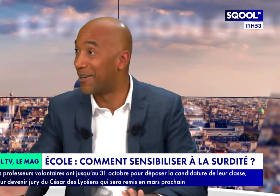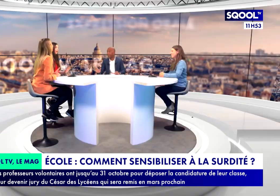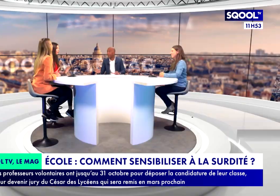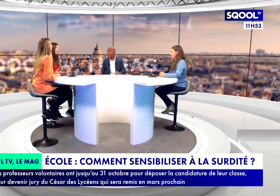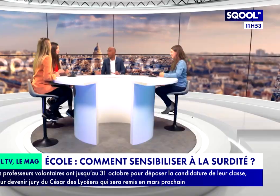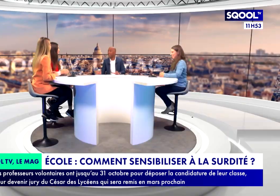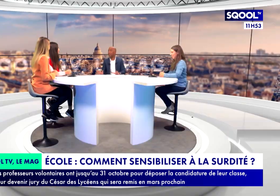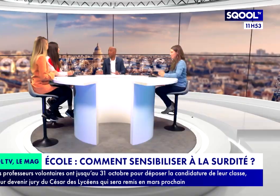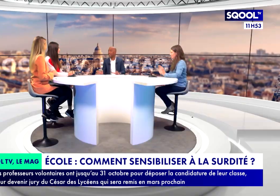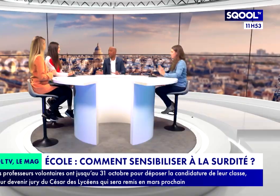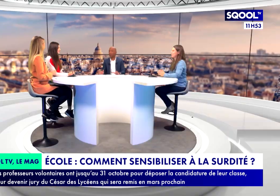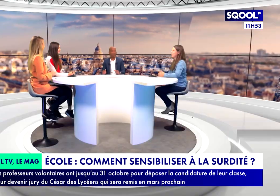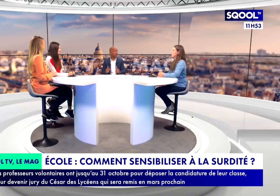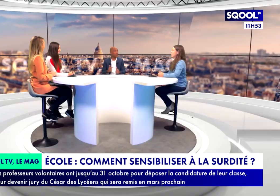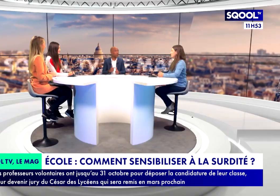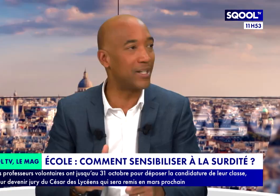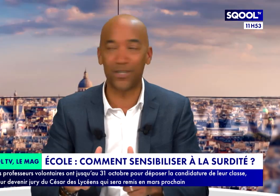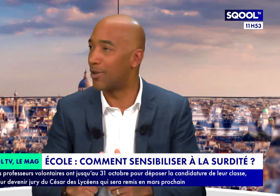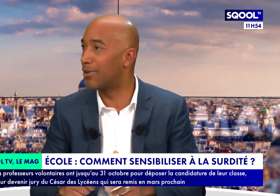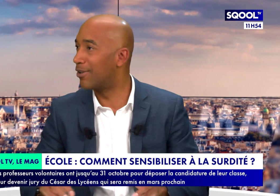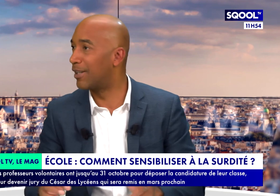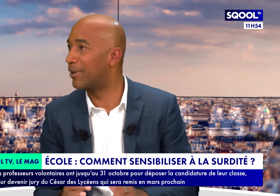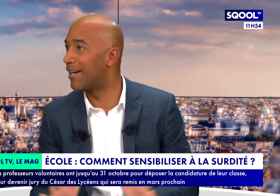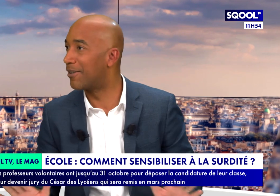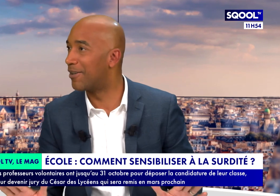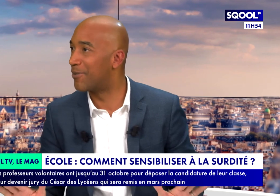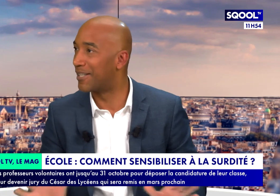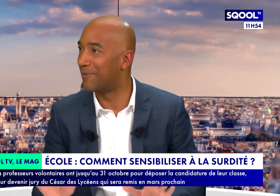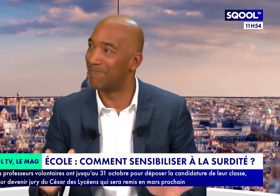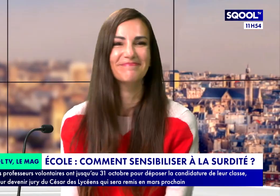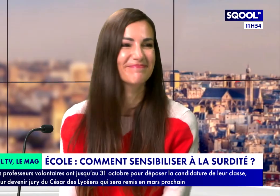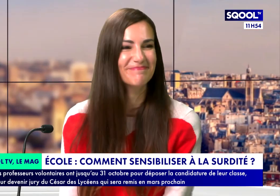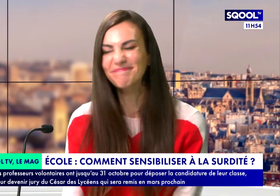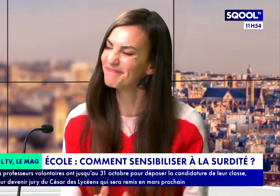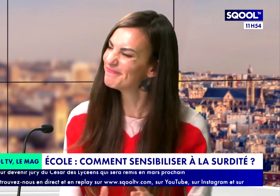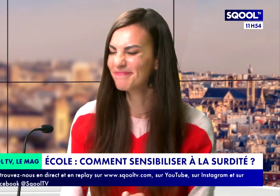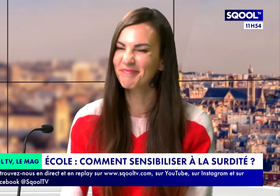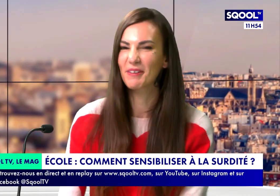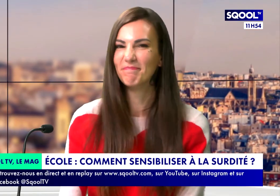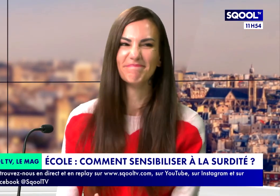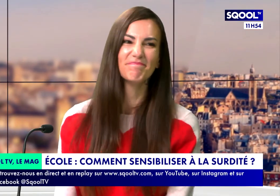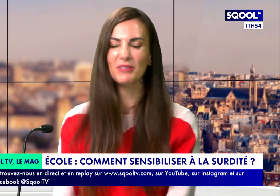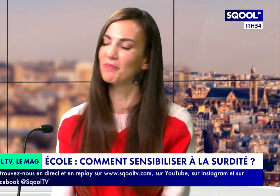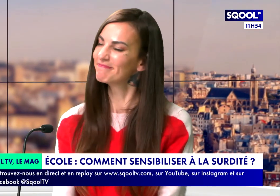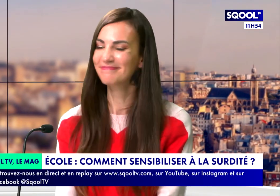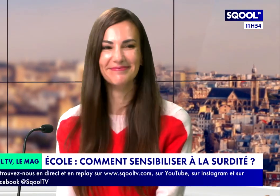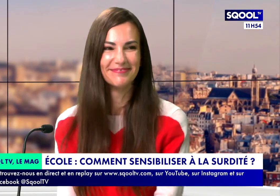On est là, on est là. Vous êtes là pour signer, sans problème. Truite, cendre, la totale, vous êtes... Non, non, non, pas totalement.